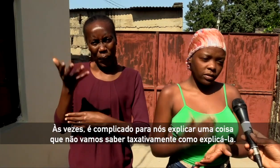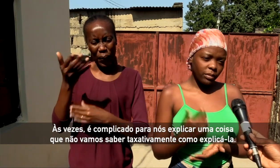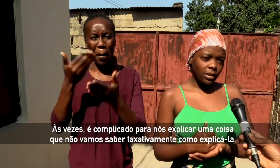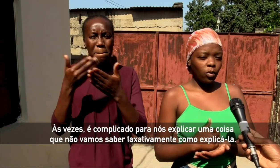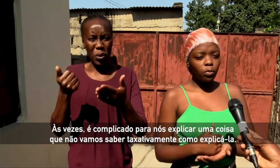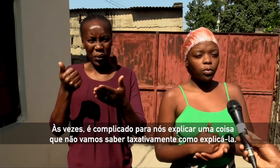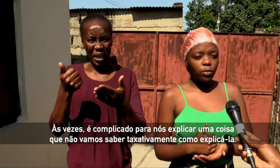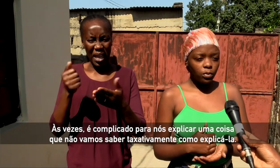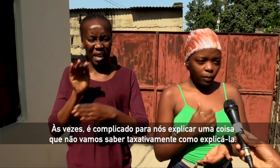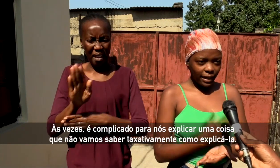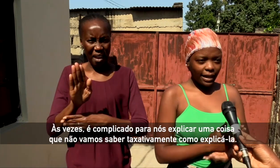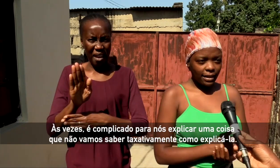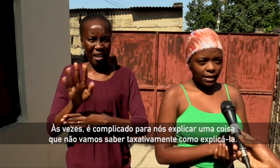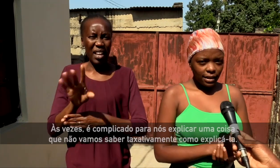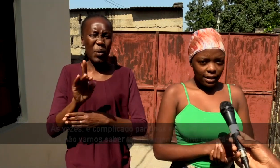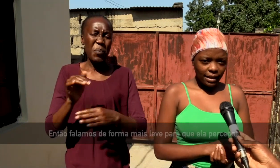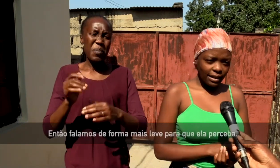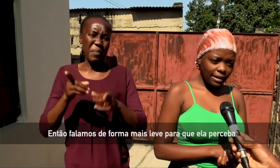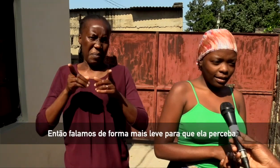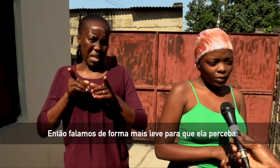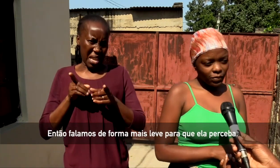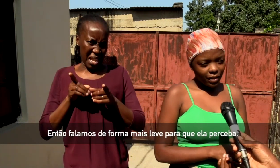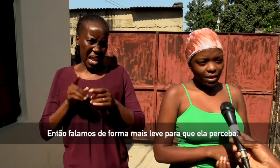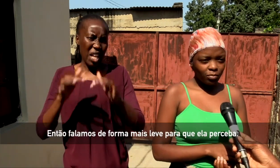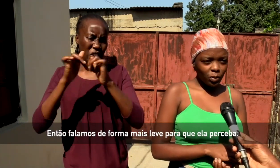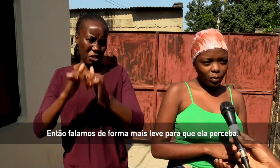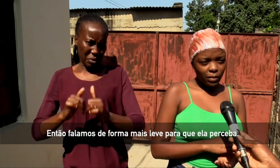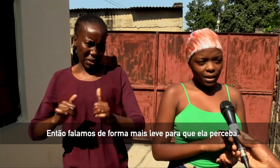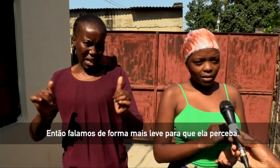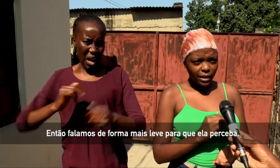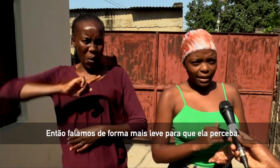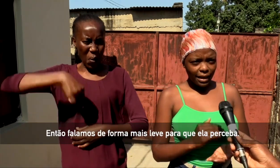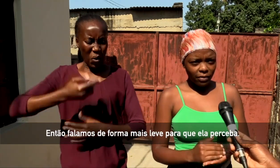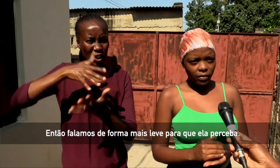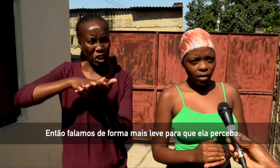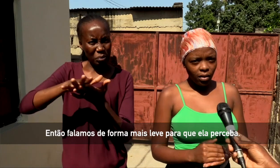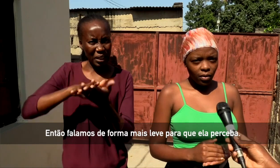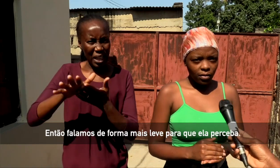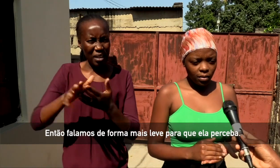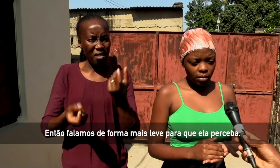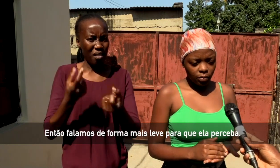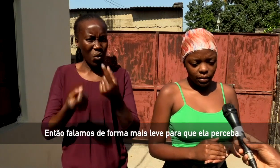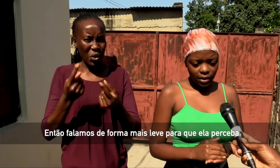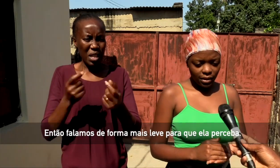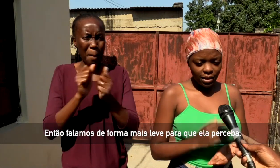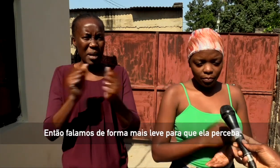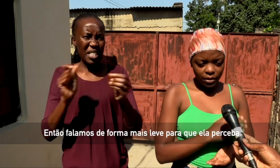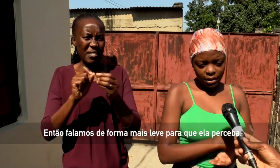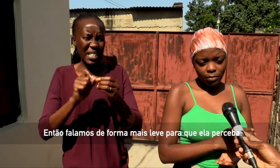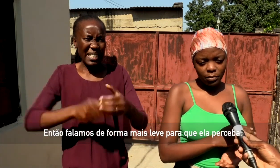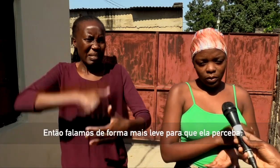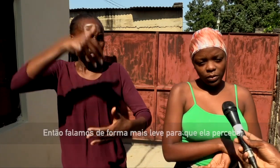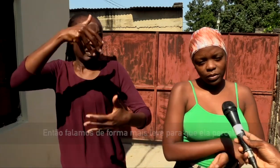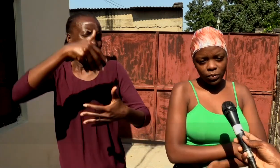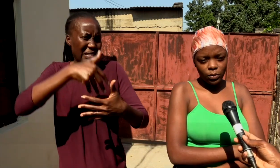taxativamente como explicar. Então, falamos de uma maneira mais leve, para que ela